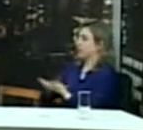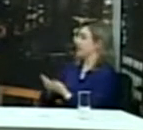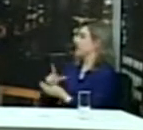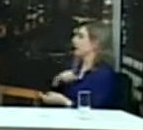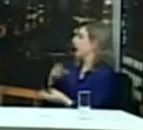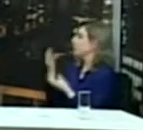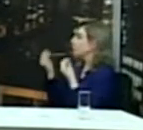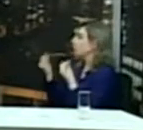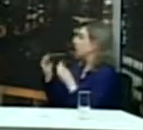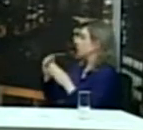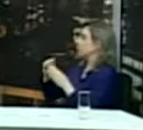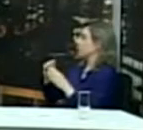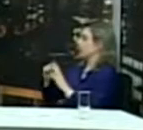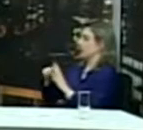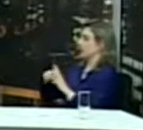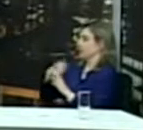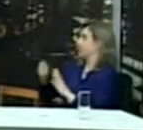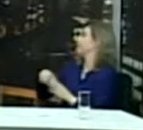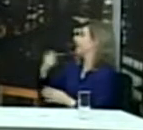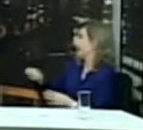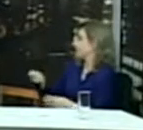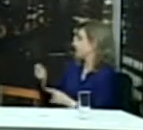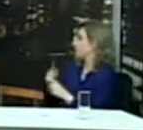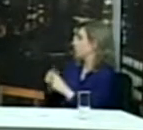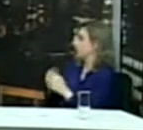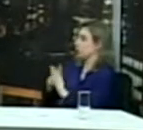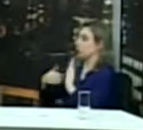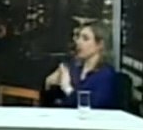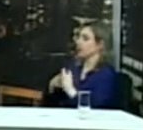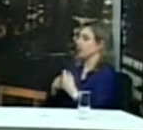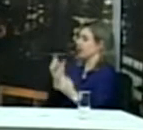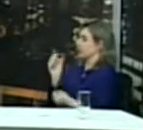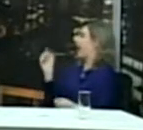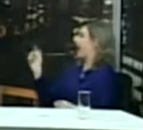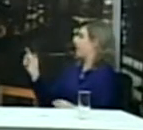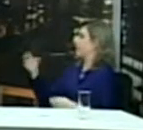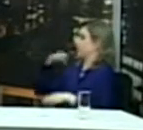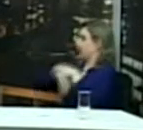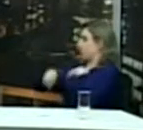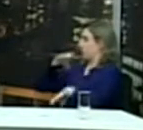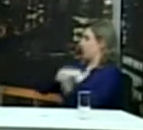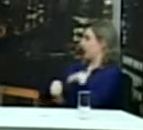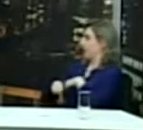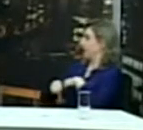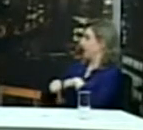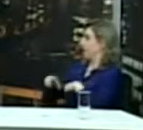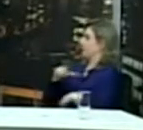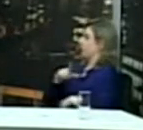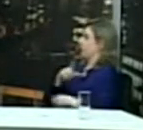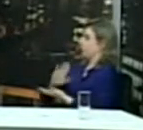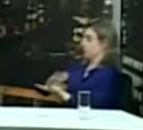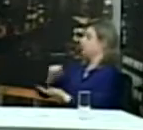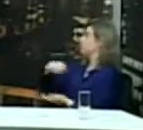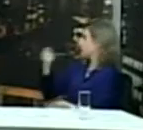Libras tem muitos sinais, porque todas as palavras da língua portuguesa têm um